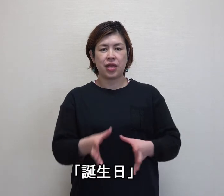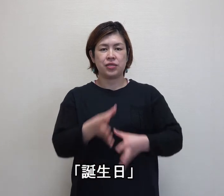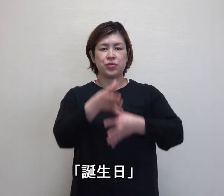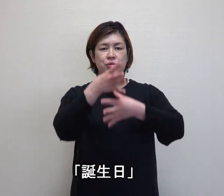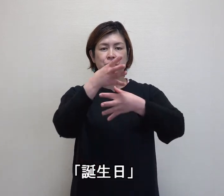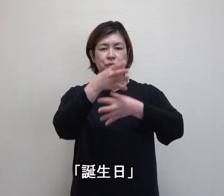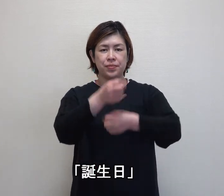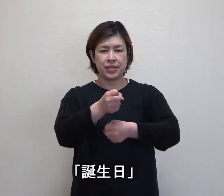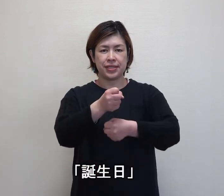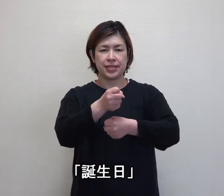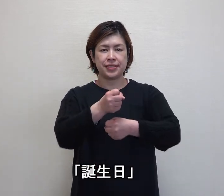誕生日、